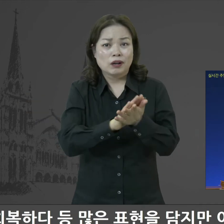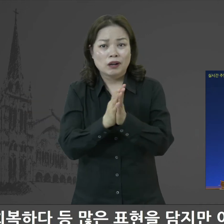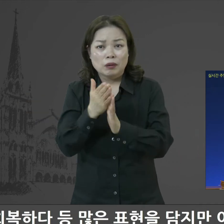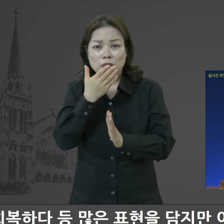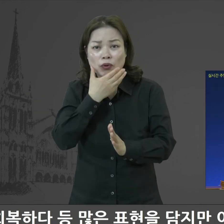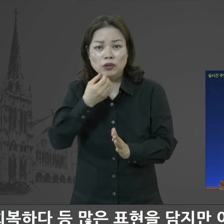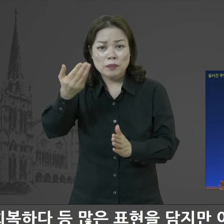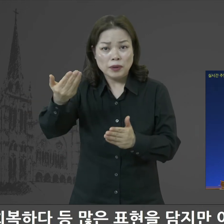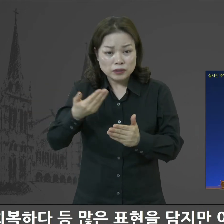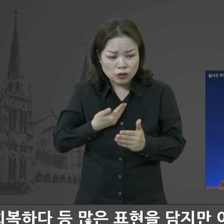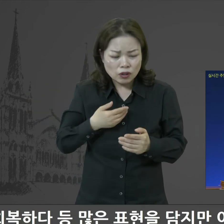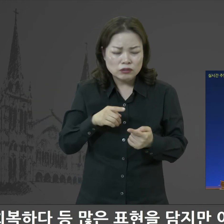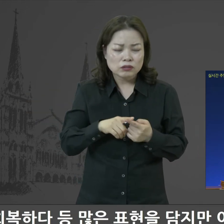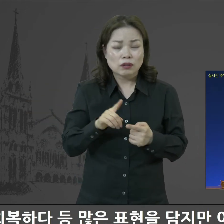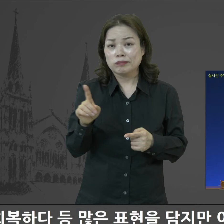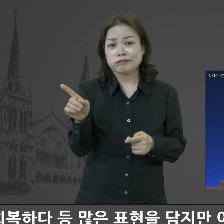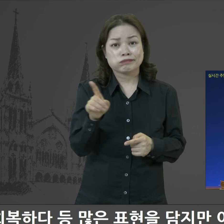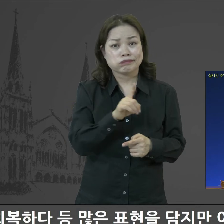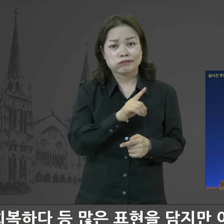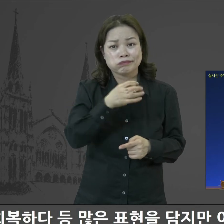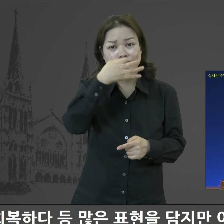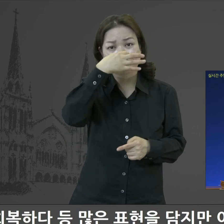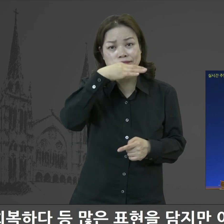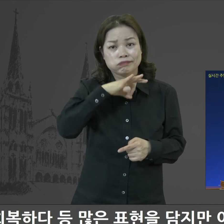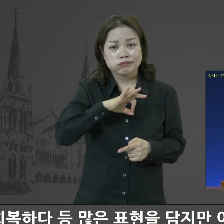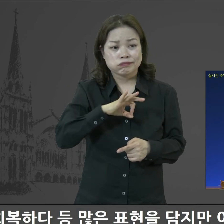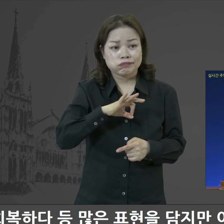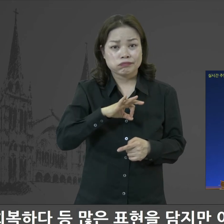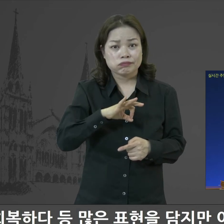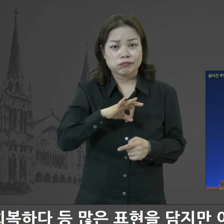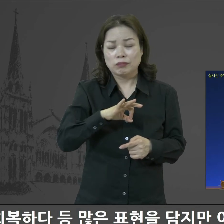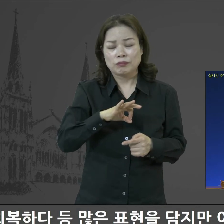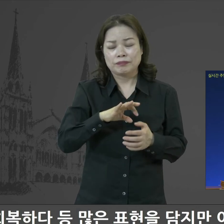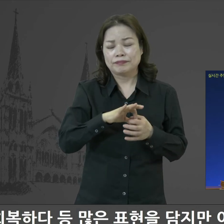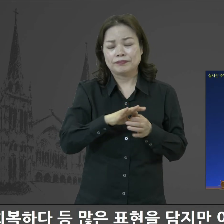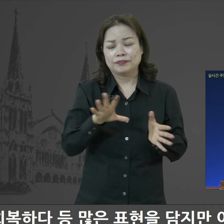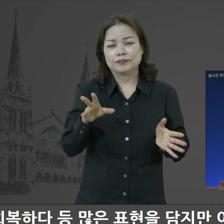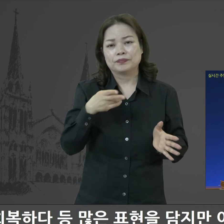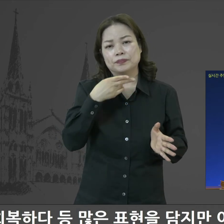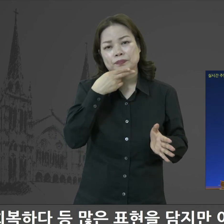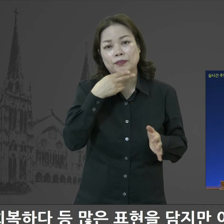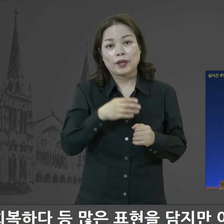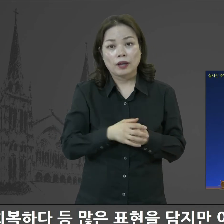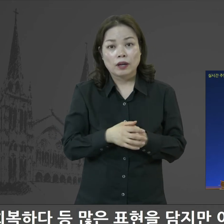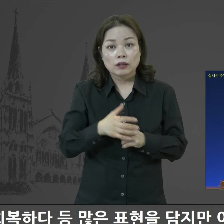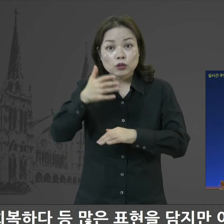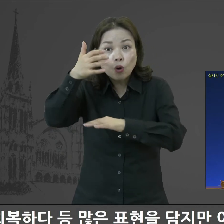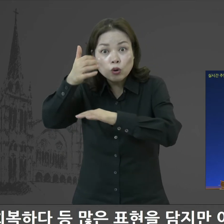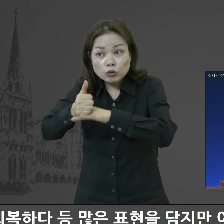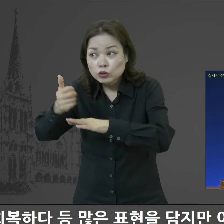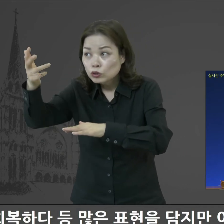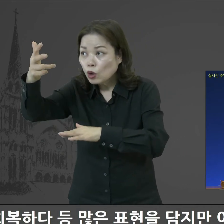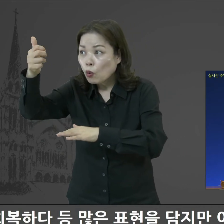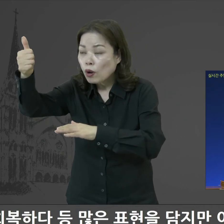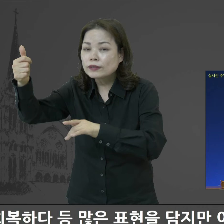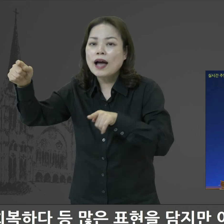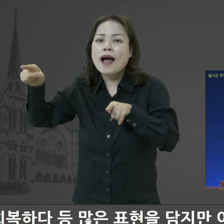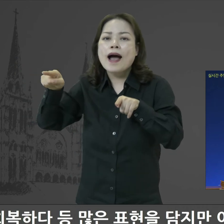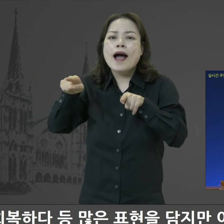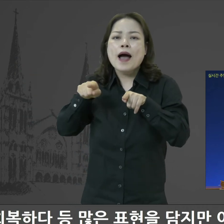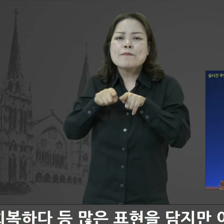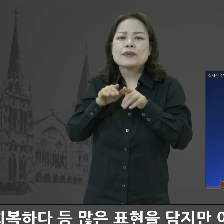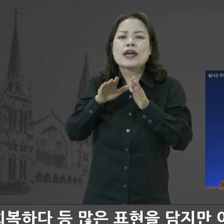복을 받는 것도 아무런 유익과 소용이 없기 때문입니다. 결국 여호와께서 함께